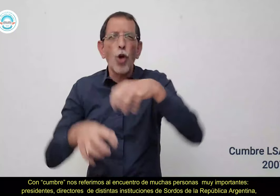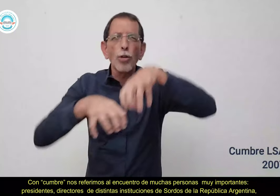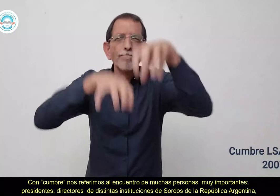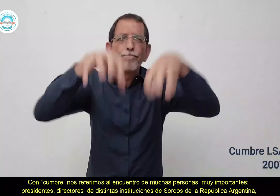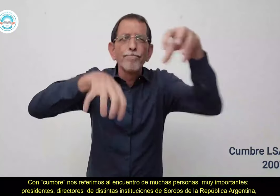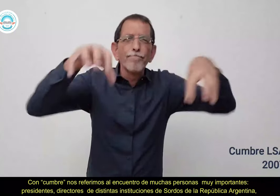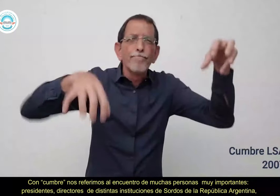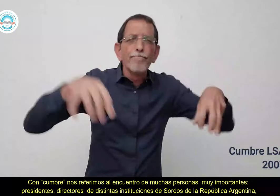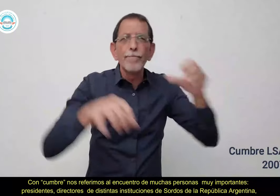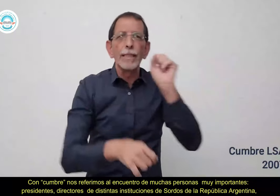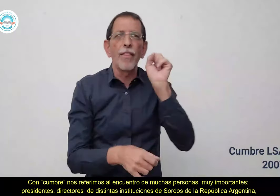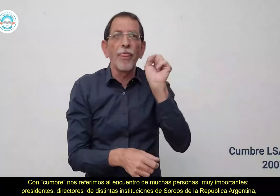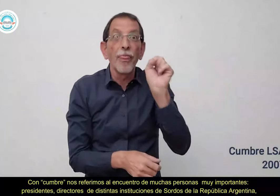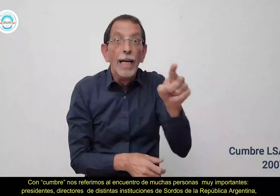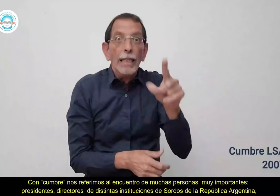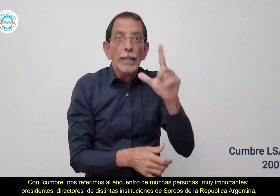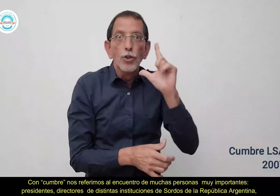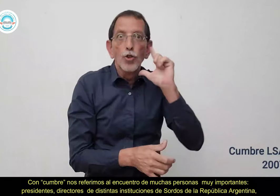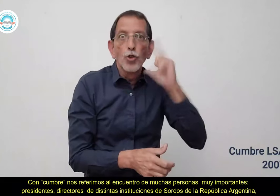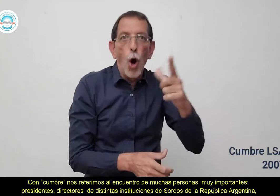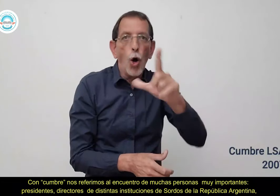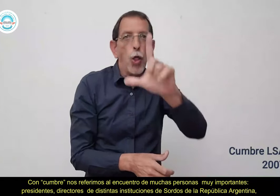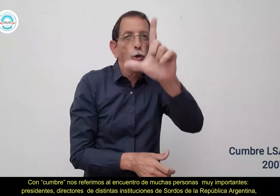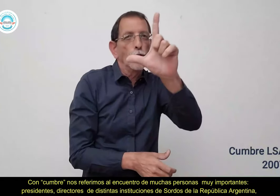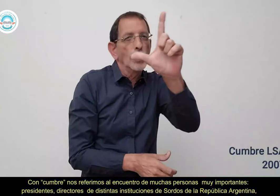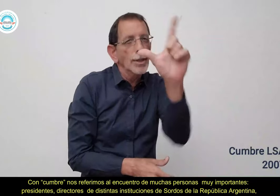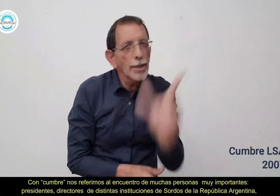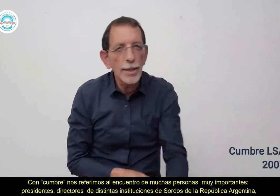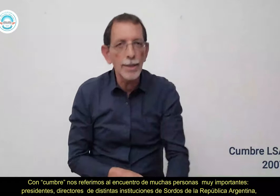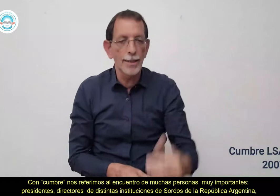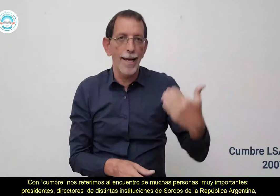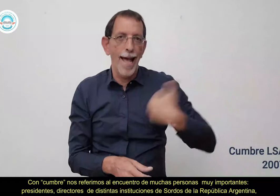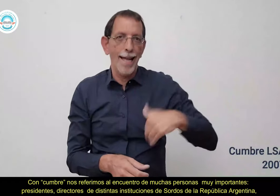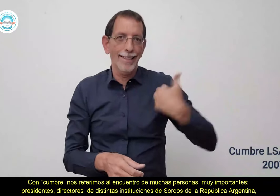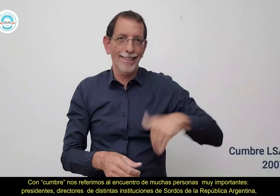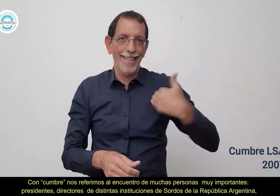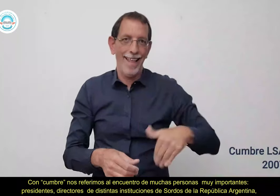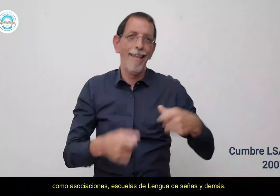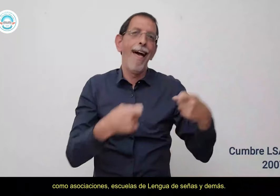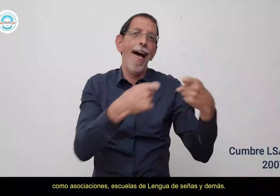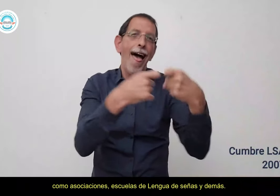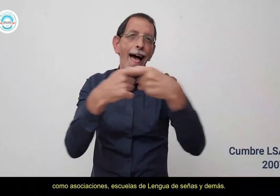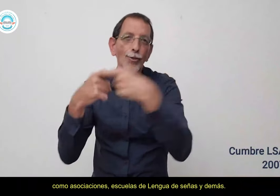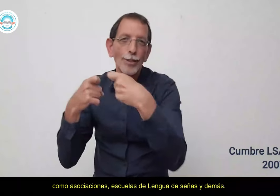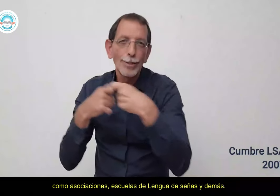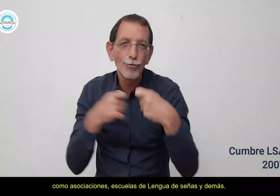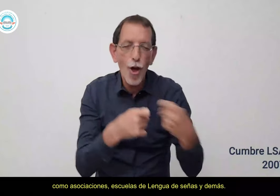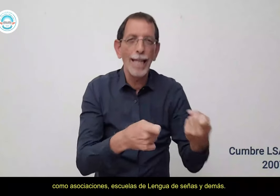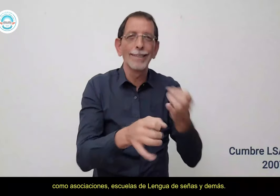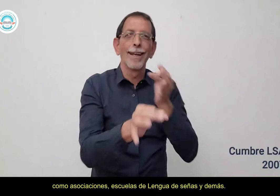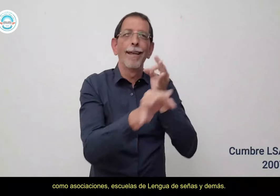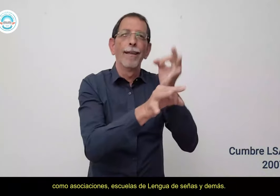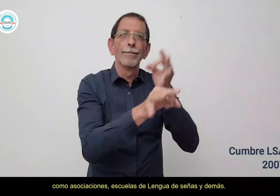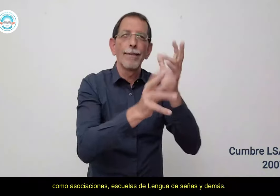directores de distintas instituciones de sordos de la República Argentina, como